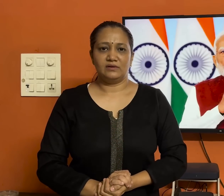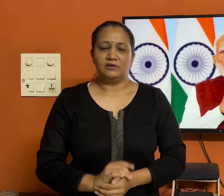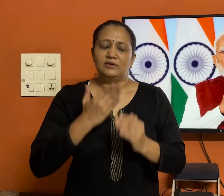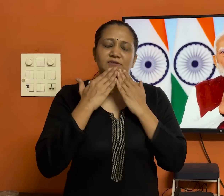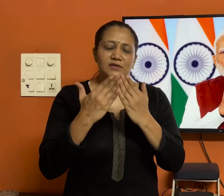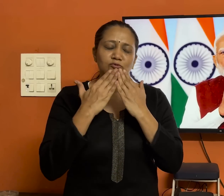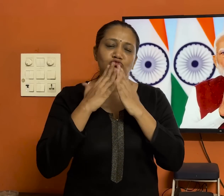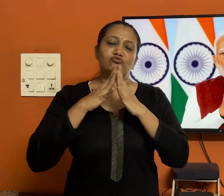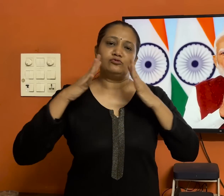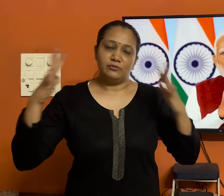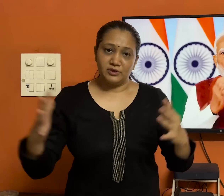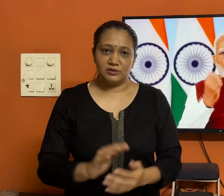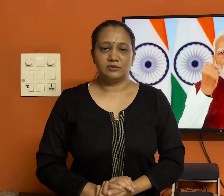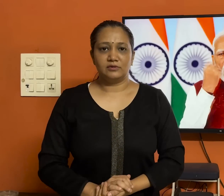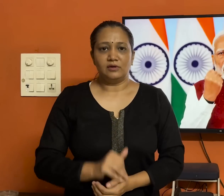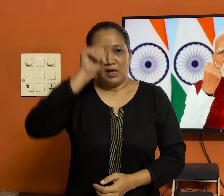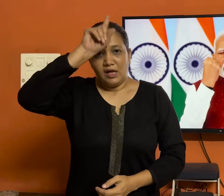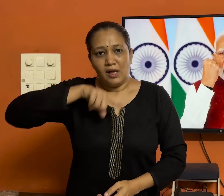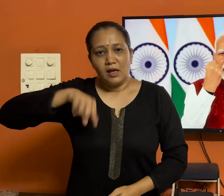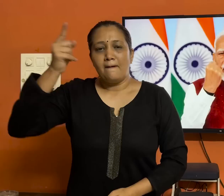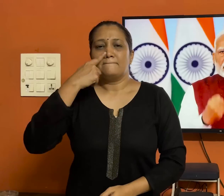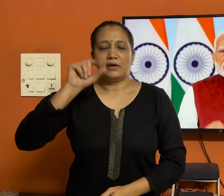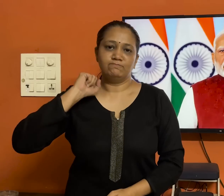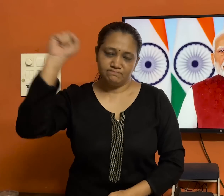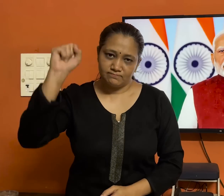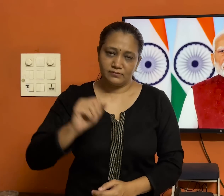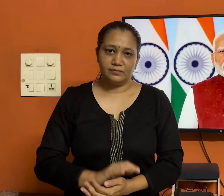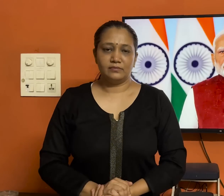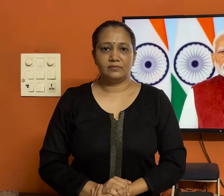बहुत बहुत धन्यवाद। भारत माता की जय।